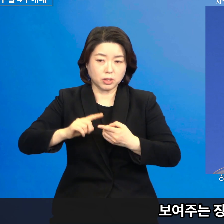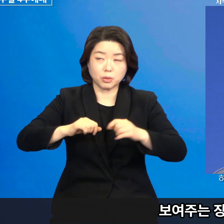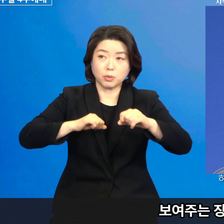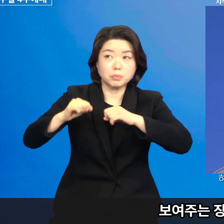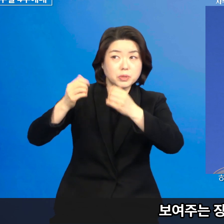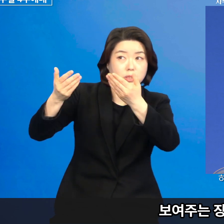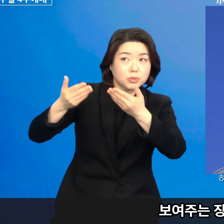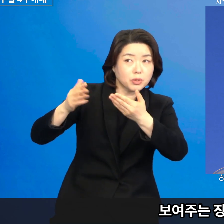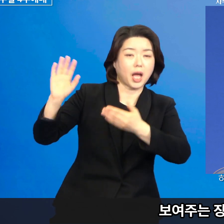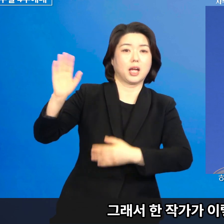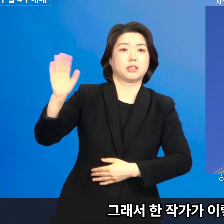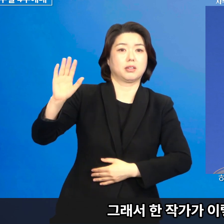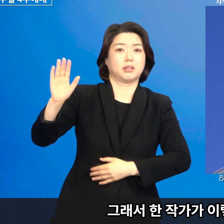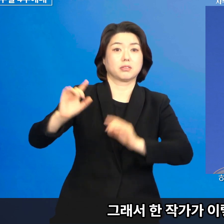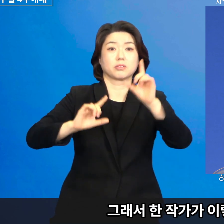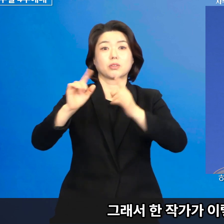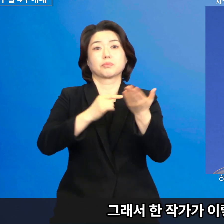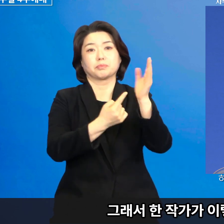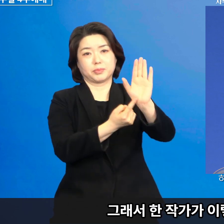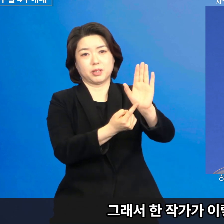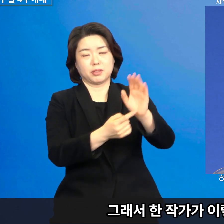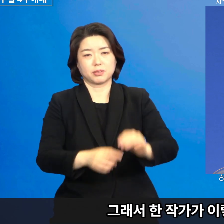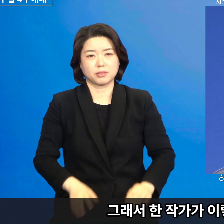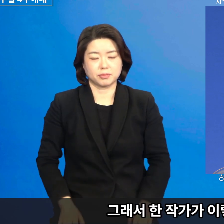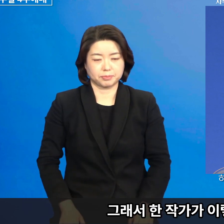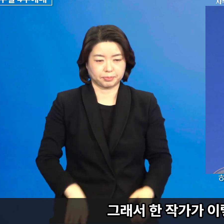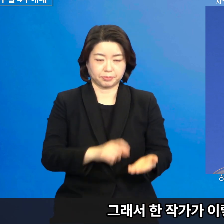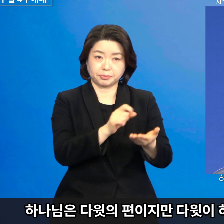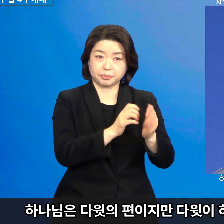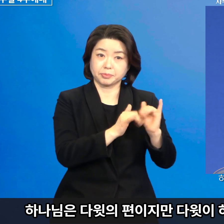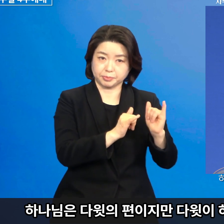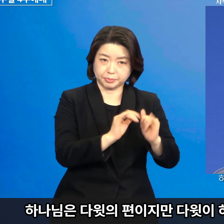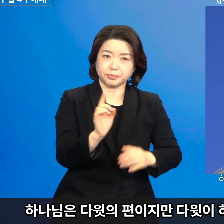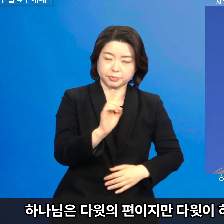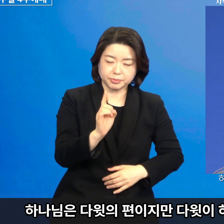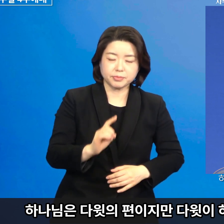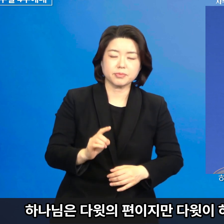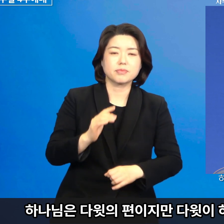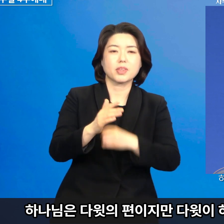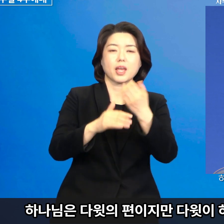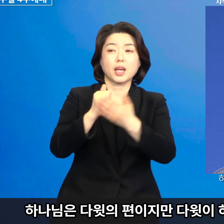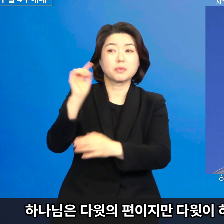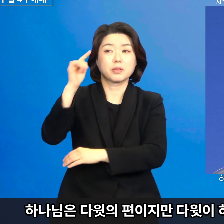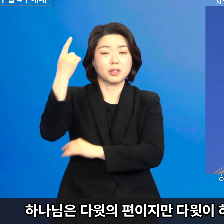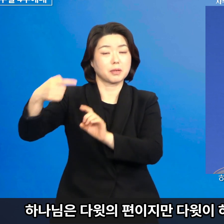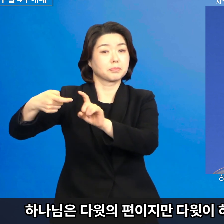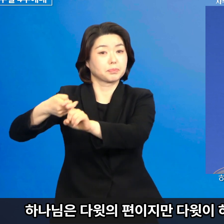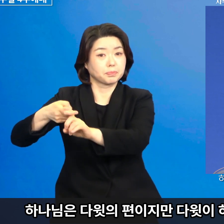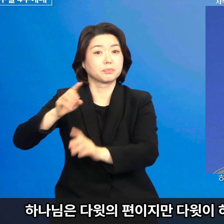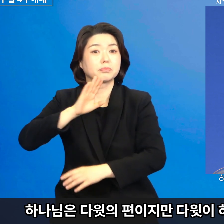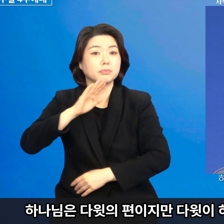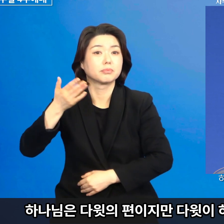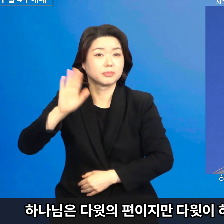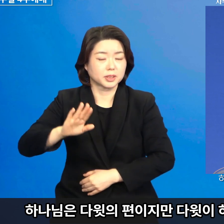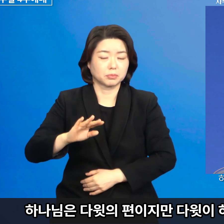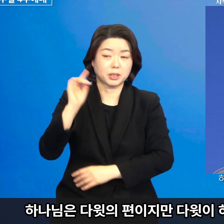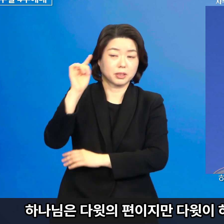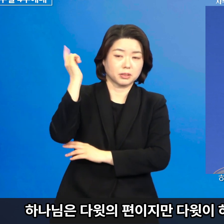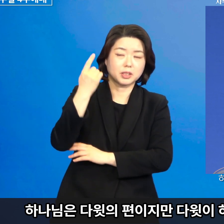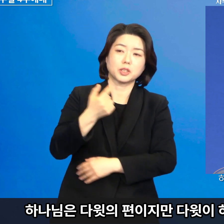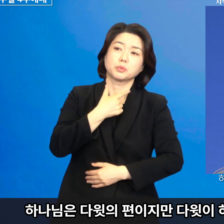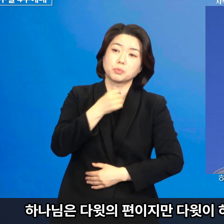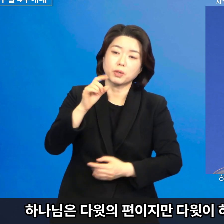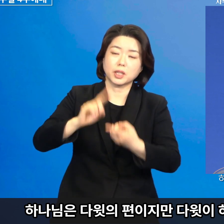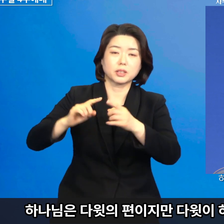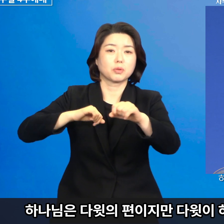것을 보여주는 장면이에요. 그래서 한 작가가 이렇게 표현을 했어요. 하나님은 다윗의 편이지만 다윗이 하라는 대로